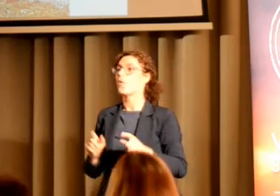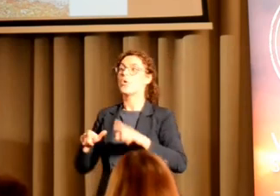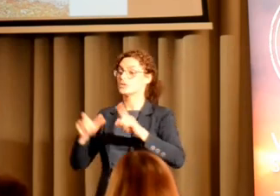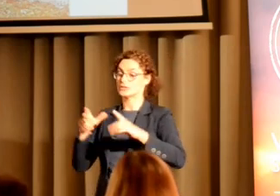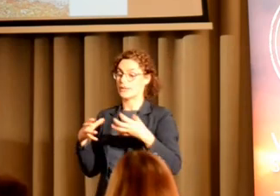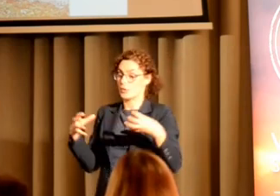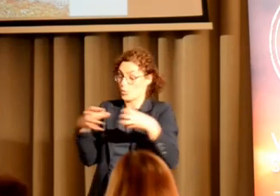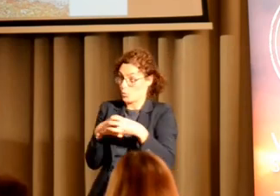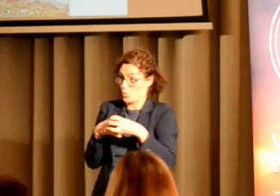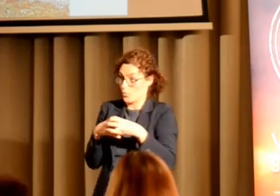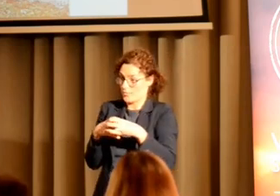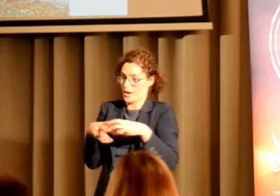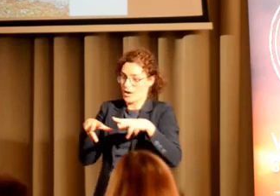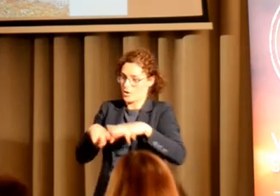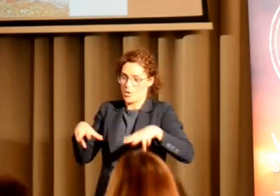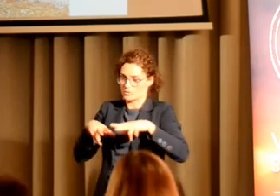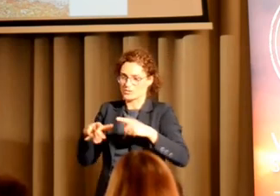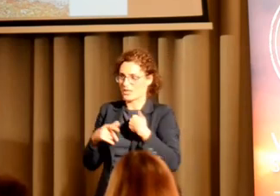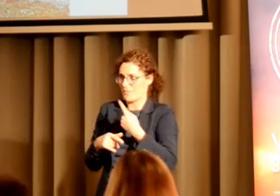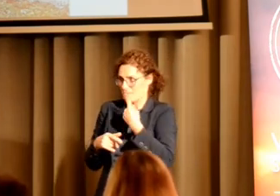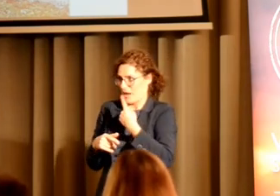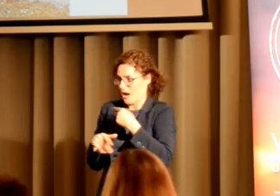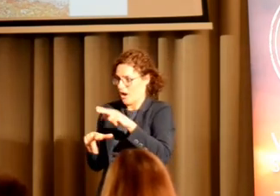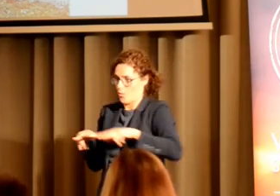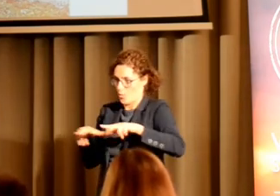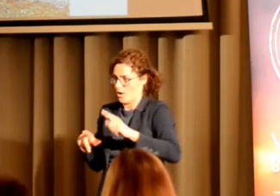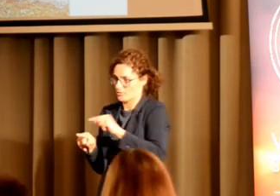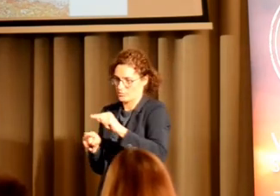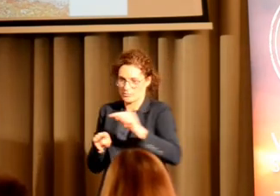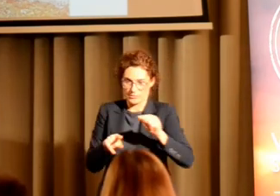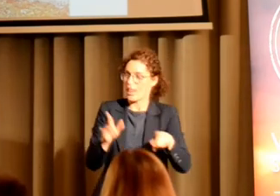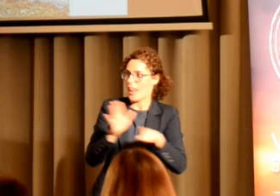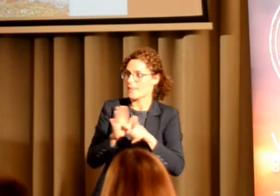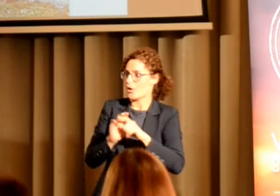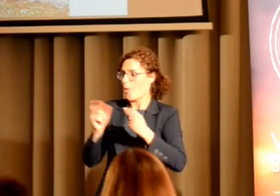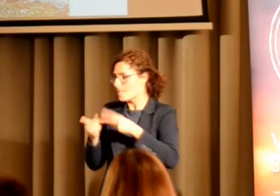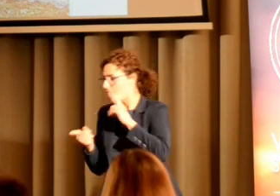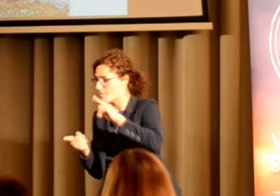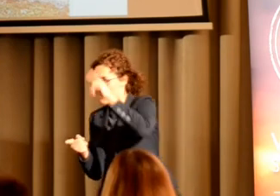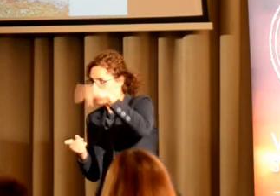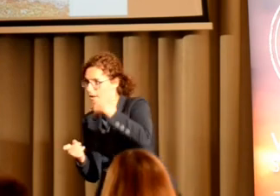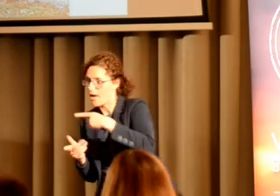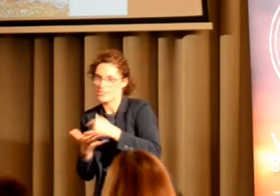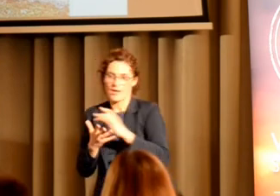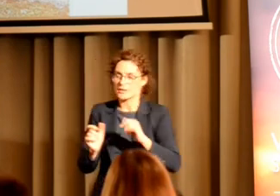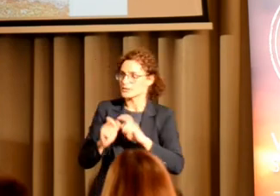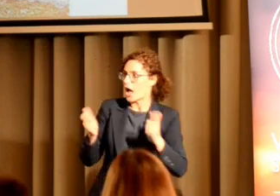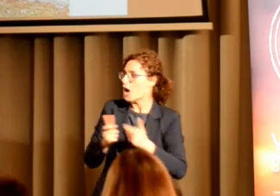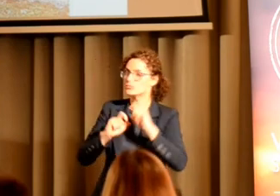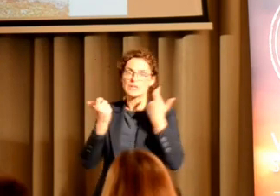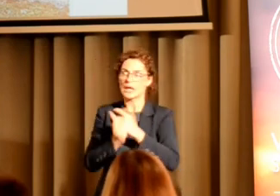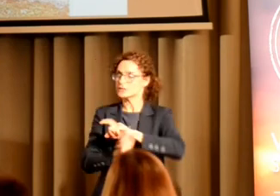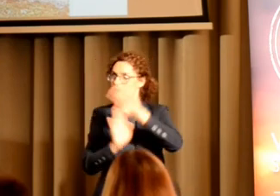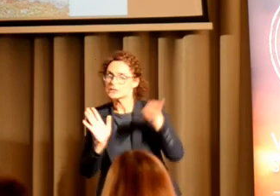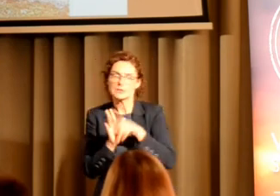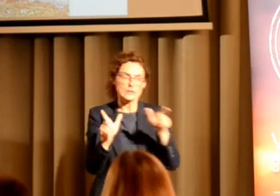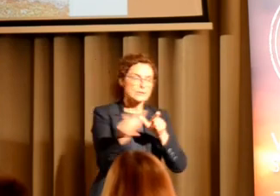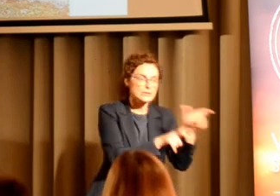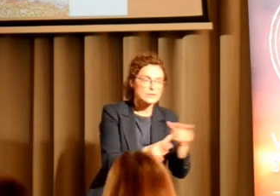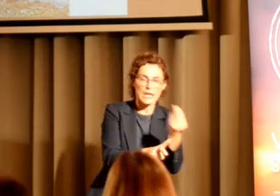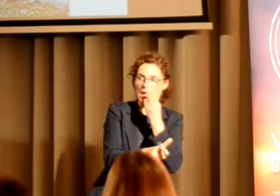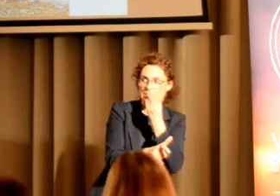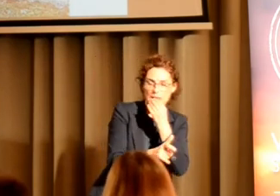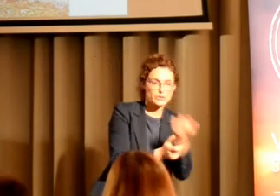wilków, w związku z tym wszystkie siły są potrzebne, żeby oczywiście polować. Matka i ojciec są myśliwymi najbardziej doświadczonymi,